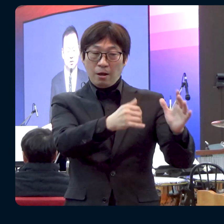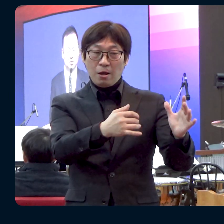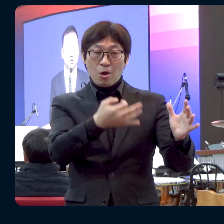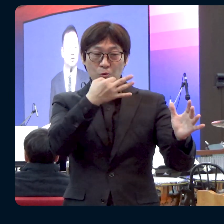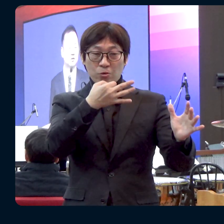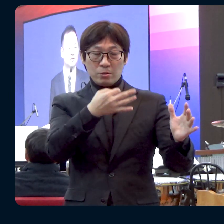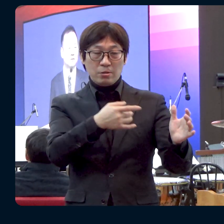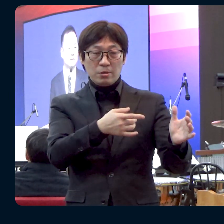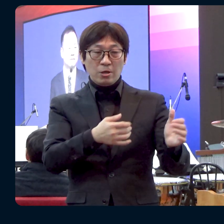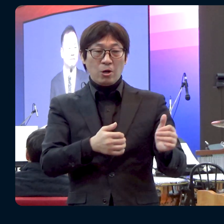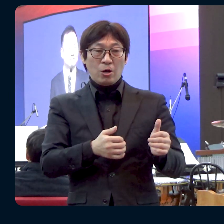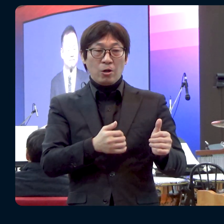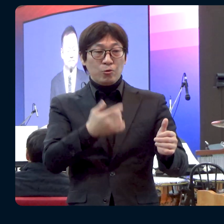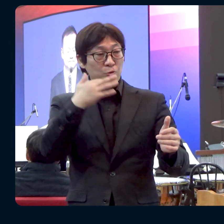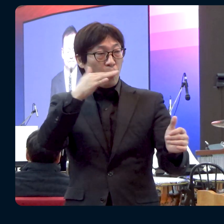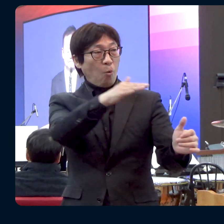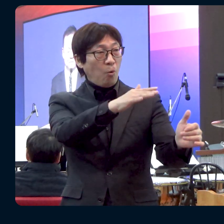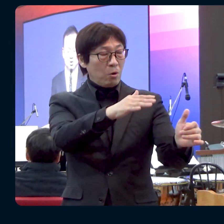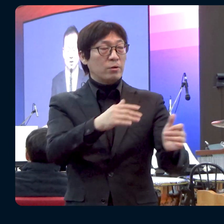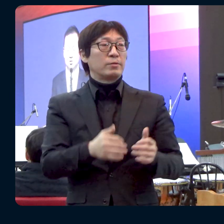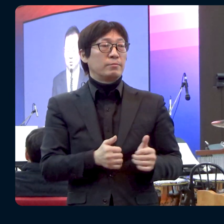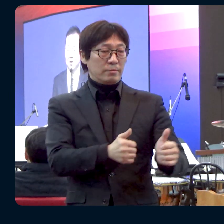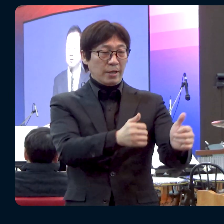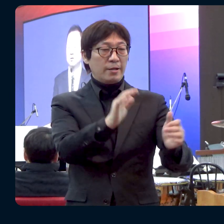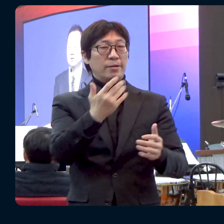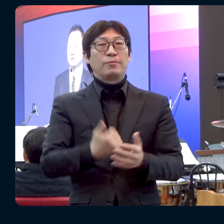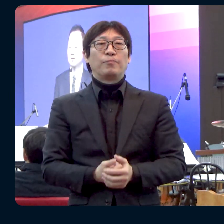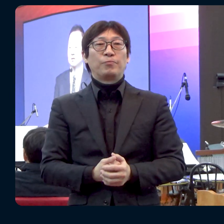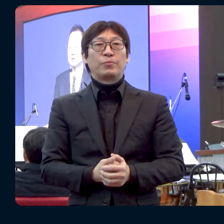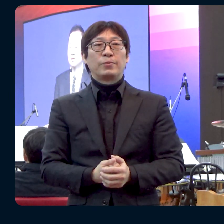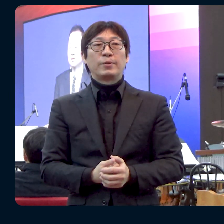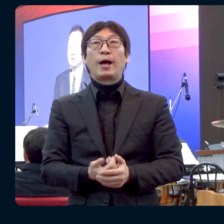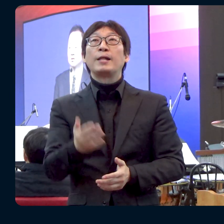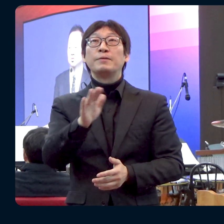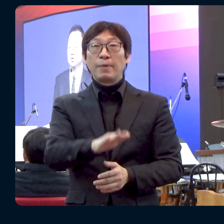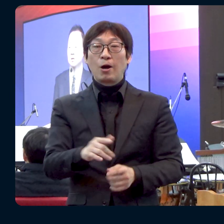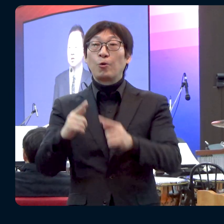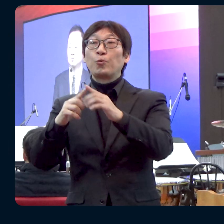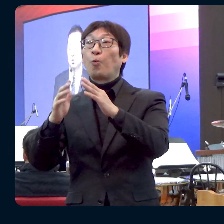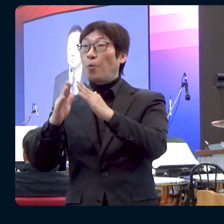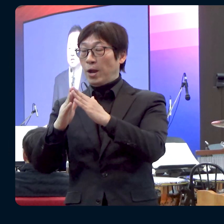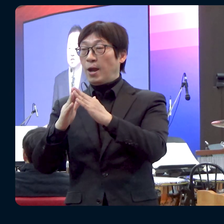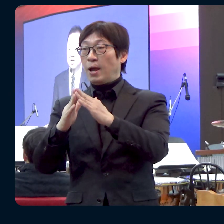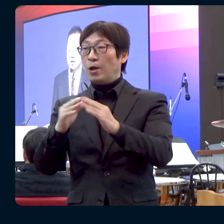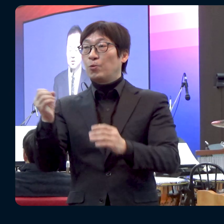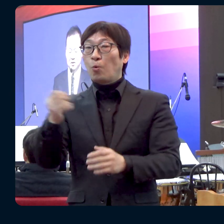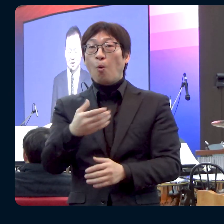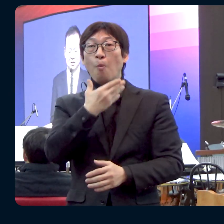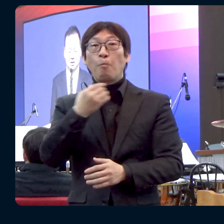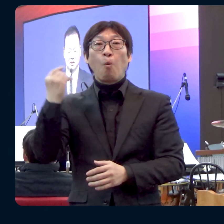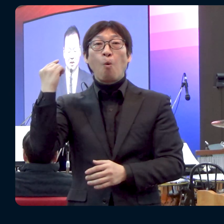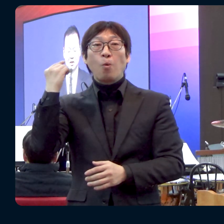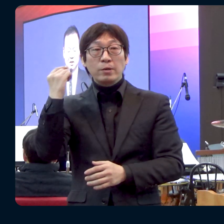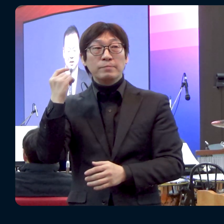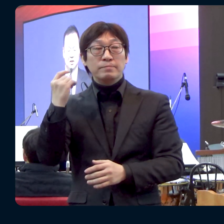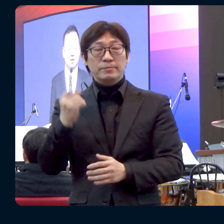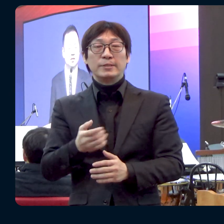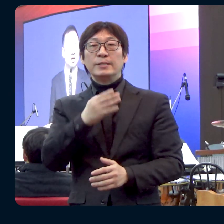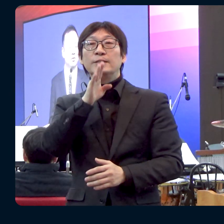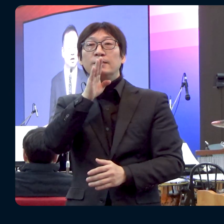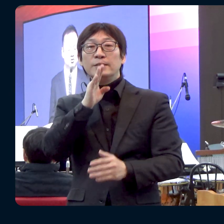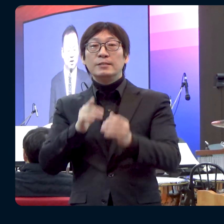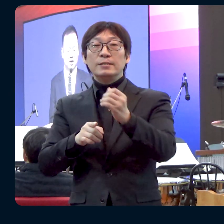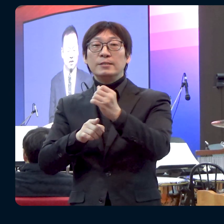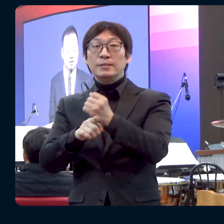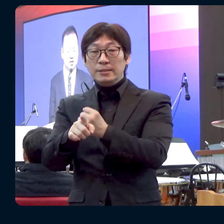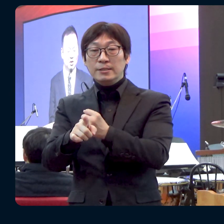우리가 구원받은 성도인 것은, 우리가 교회인 것은, 우리가 받은 복음이 진리인 것은